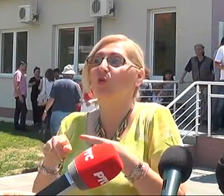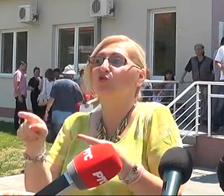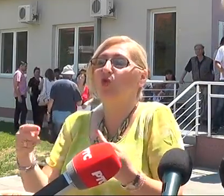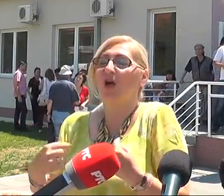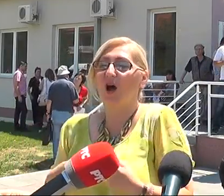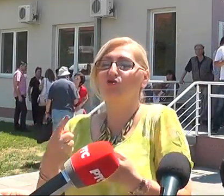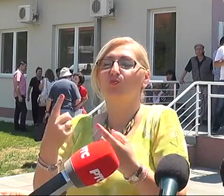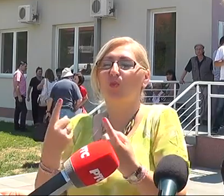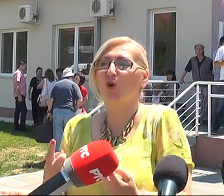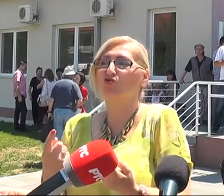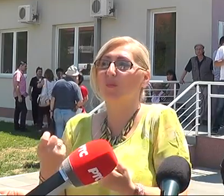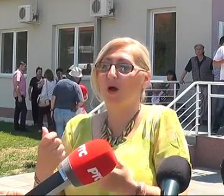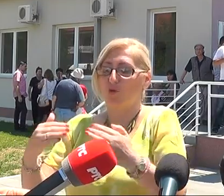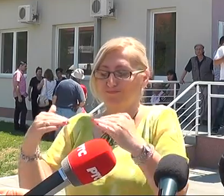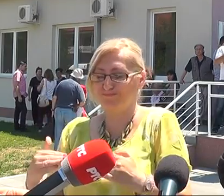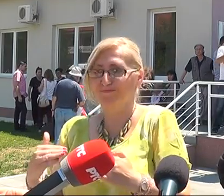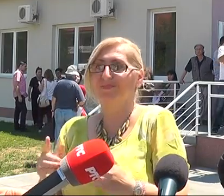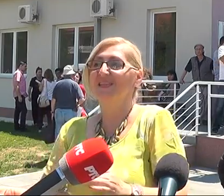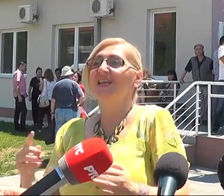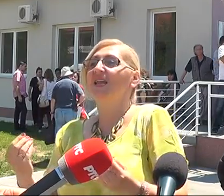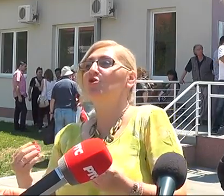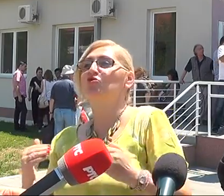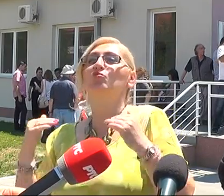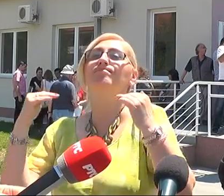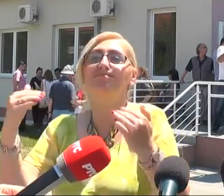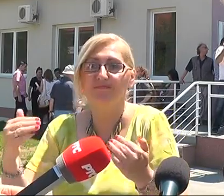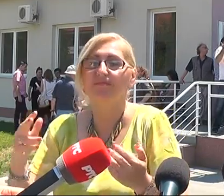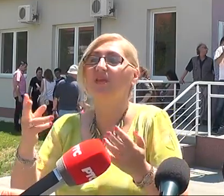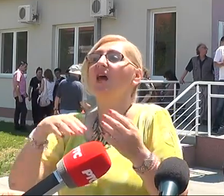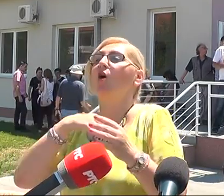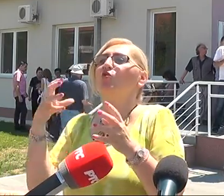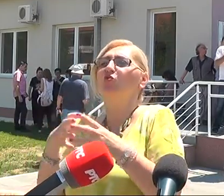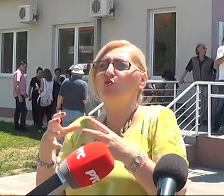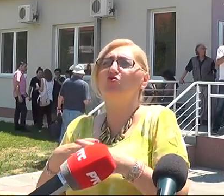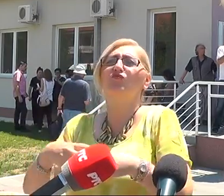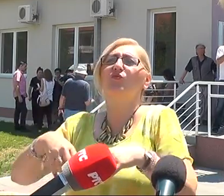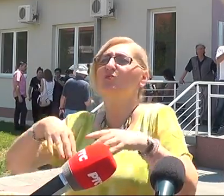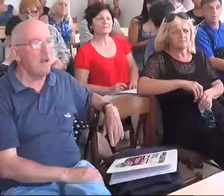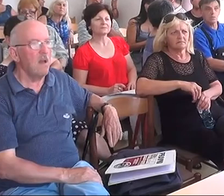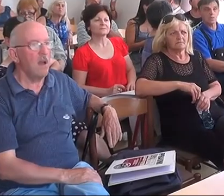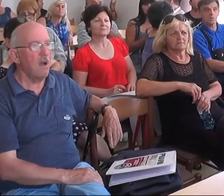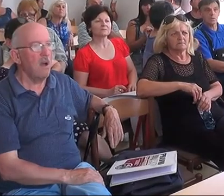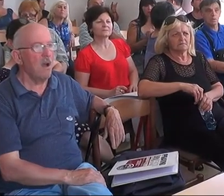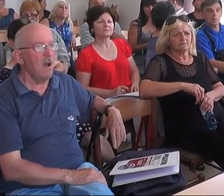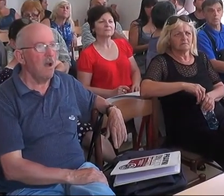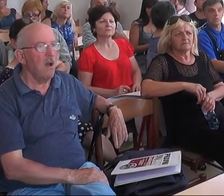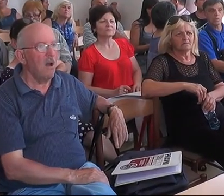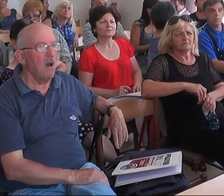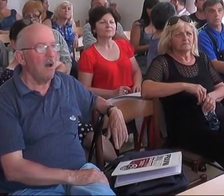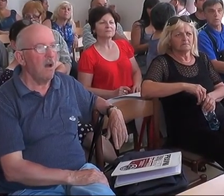imaju čujuća lica, dakle mi nemamo. Tako da naš položaj nije nešto mnogo uznapredovao. Savez ima oko